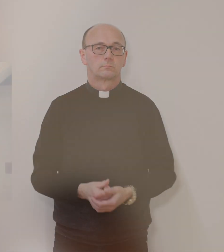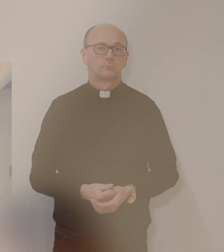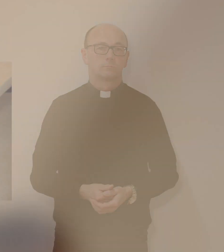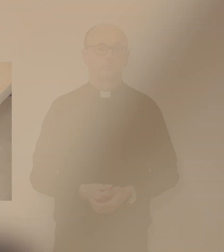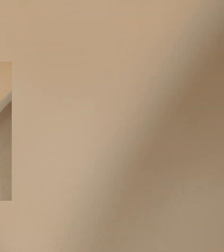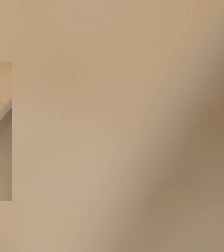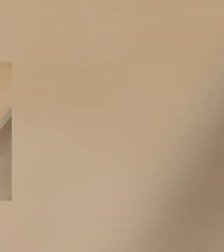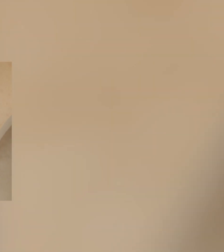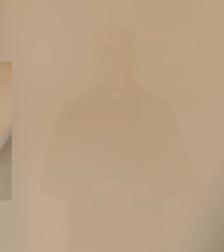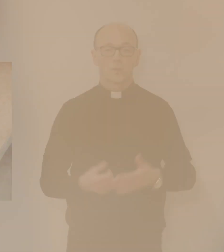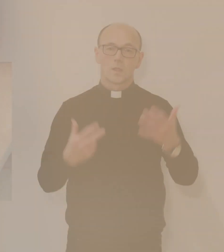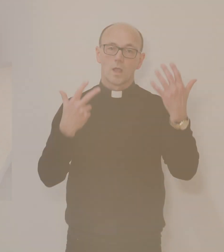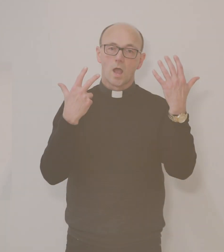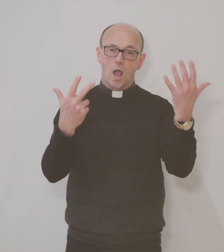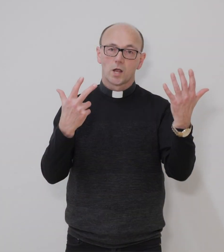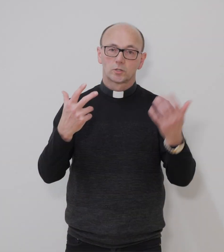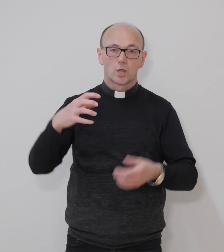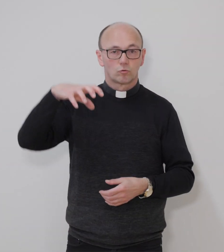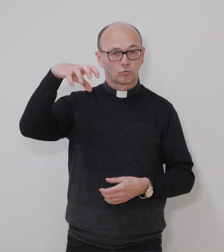durch deinen